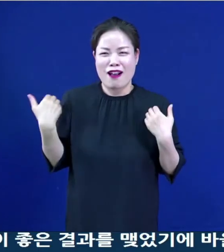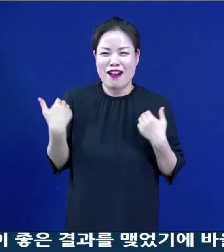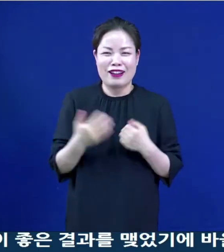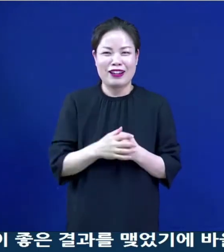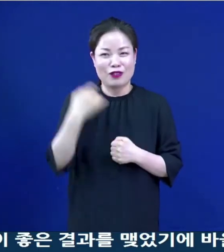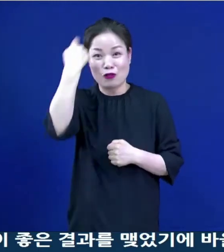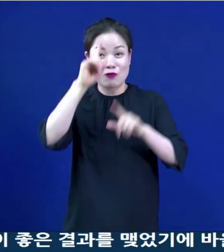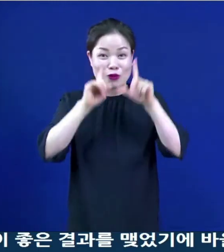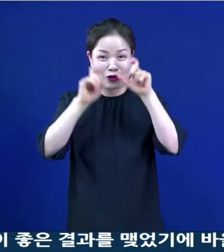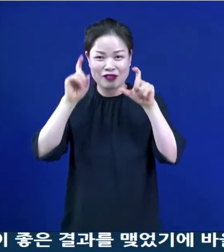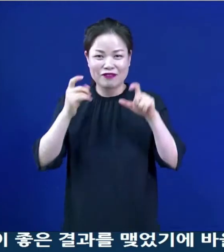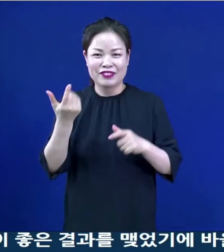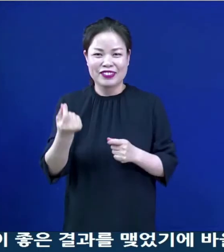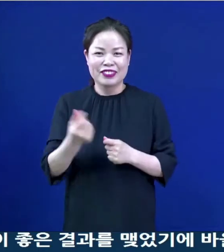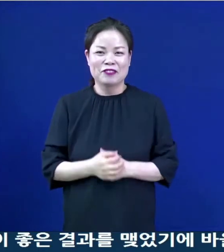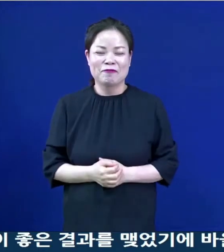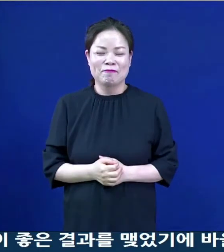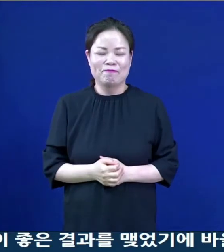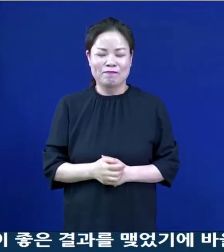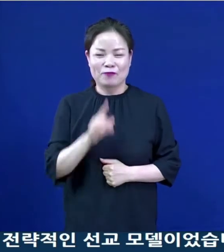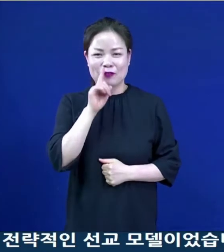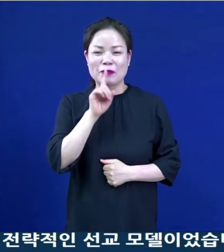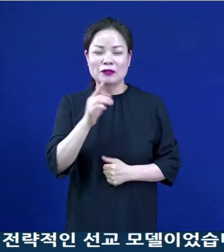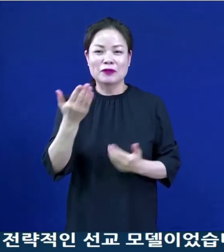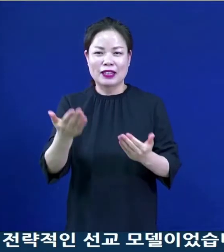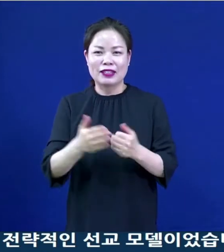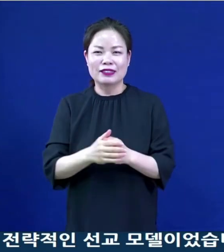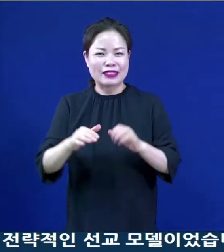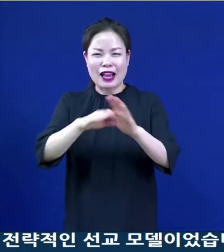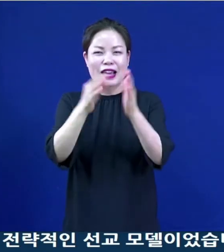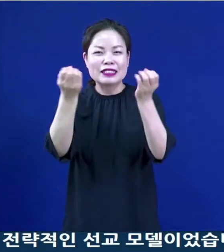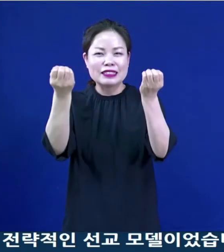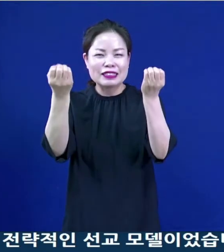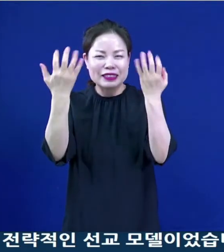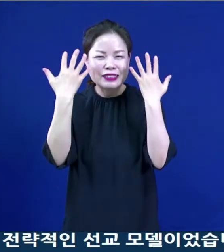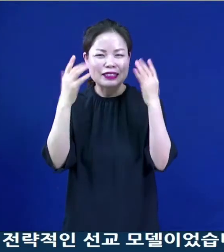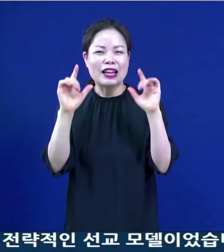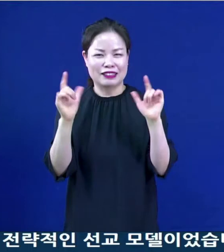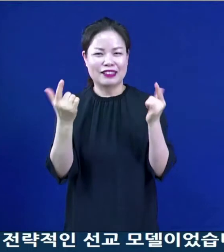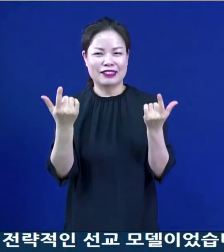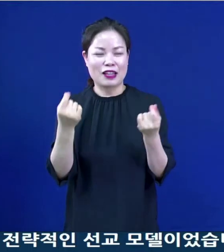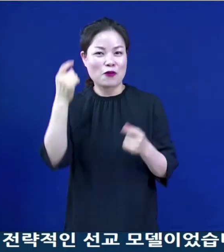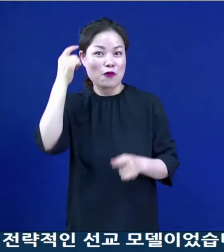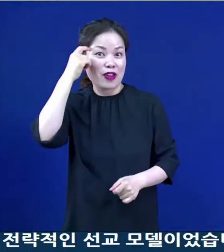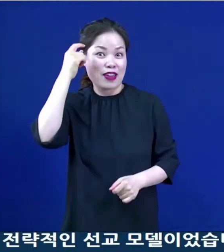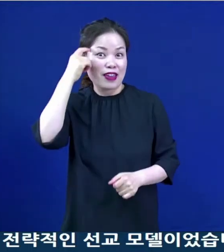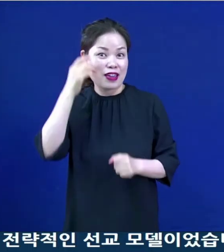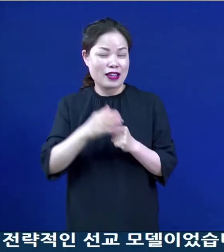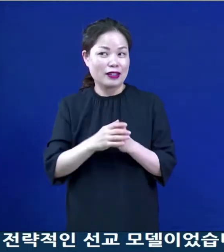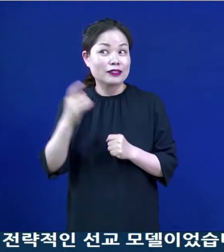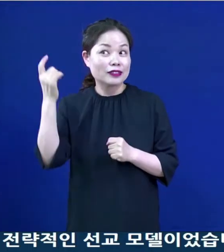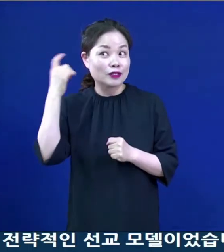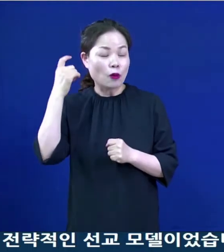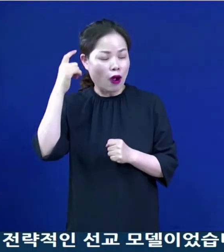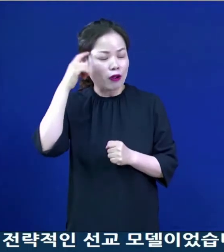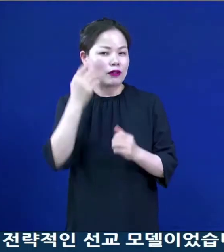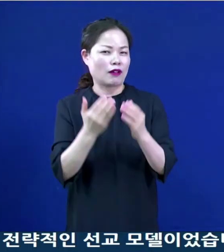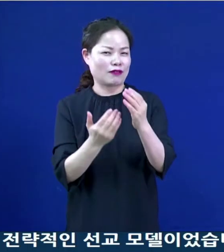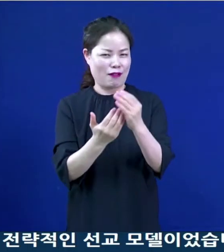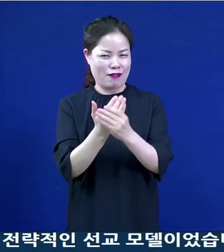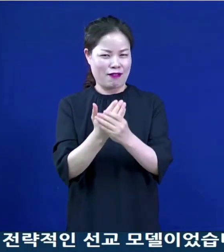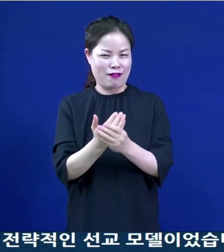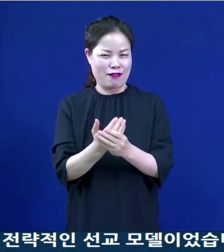것 같아요. 제가 늘 말씀드리는 것처럼 다 까먹진 않았습니다. 왜냐하면 들으면 생각은 또